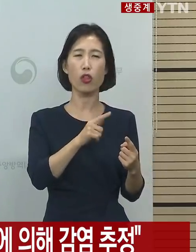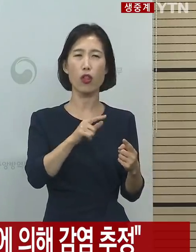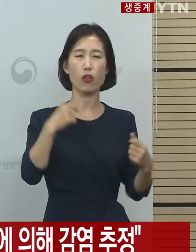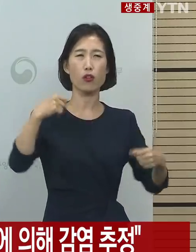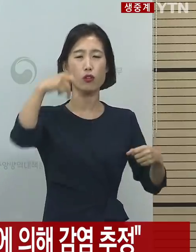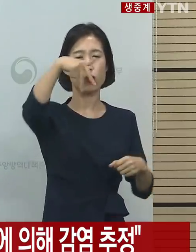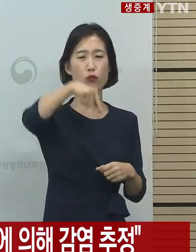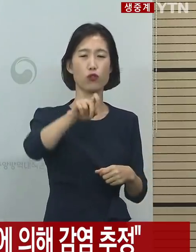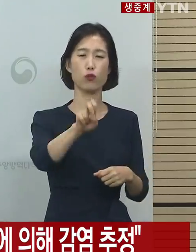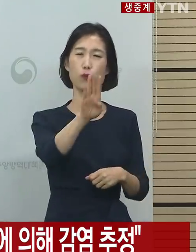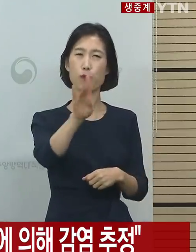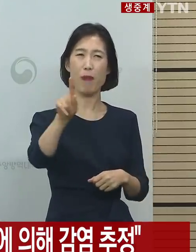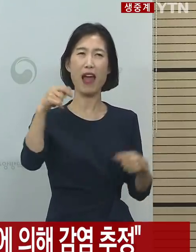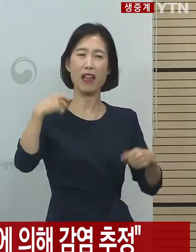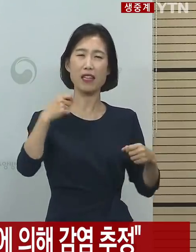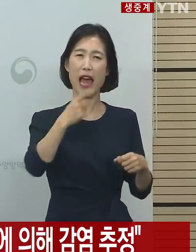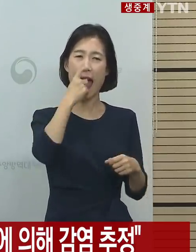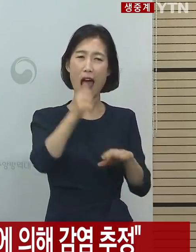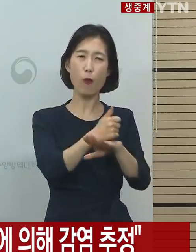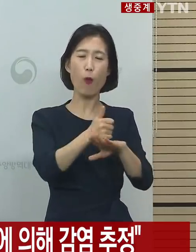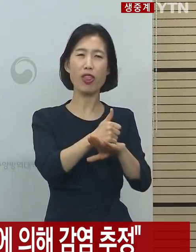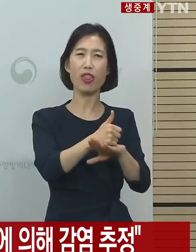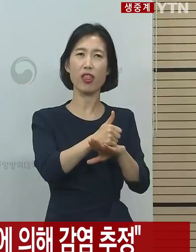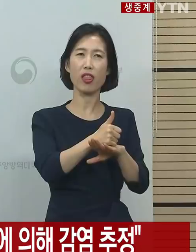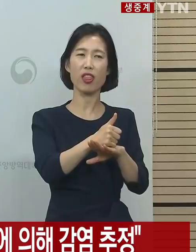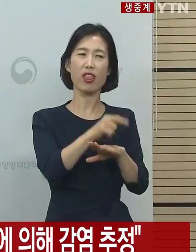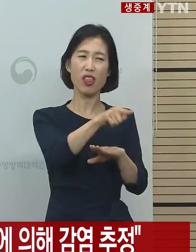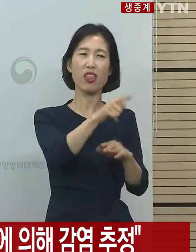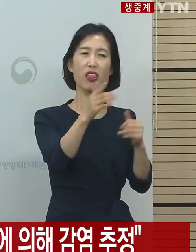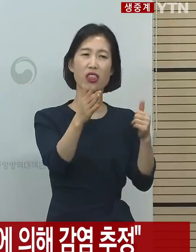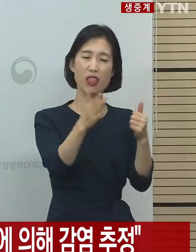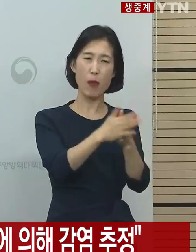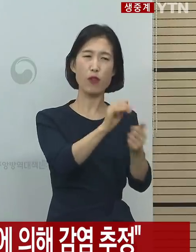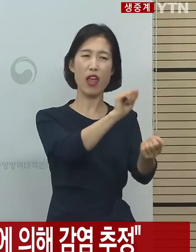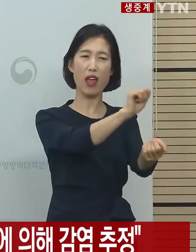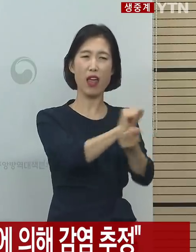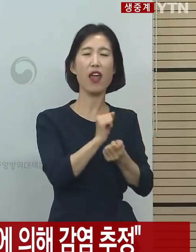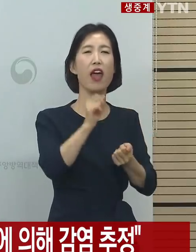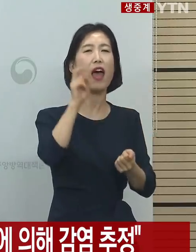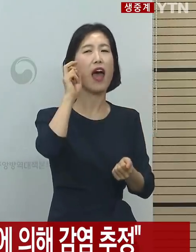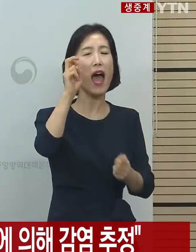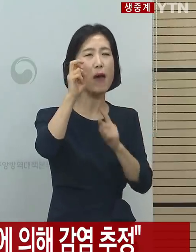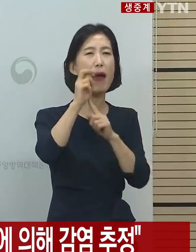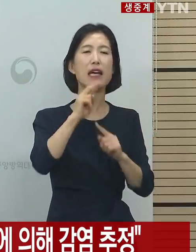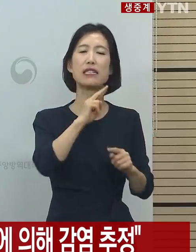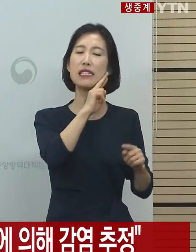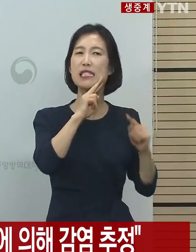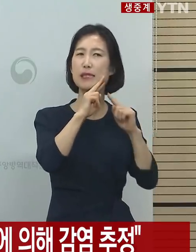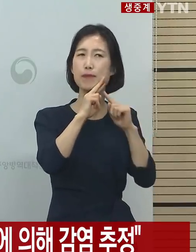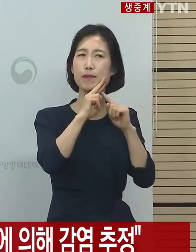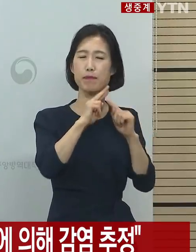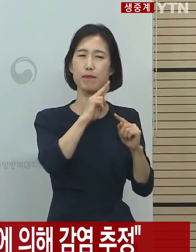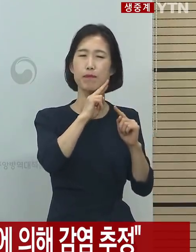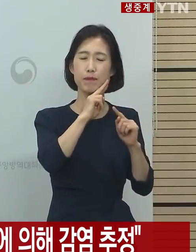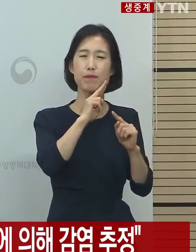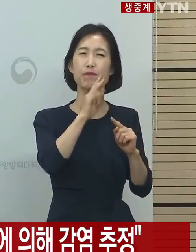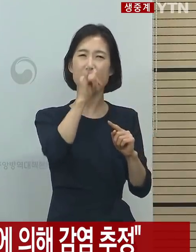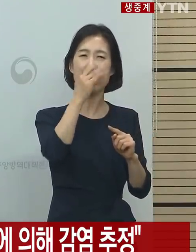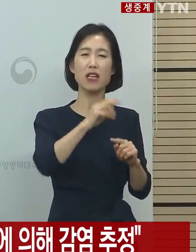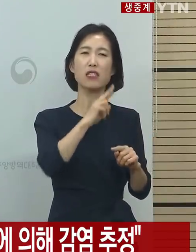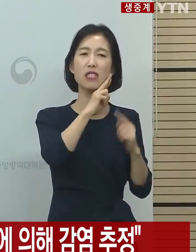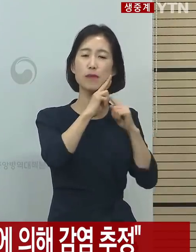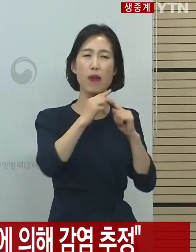줌바 댄스의 교습이 그걸 통해서 노출됐을 거라고 의심을 했던 시점은 좀 늦었기